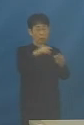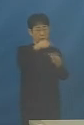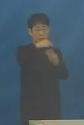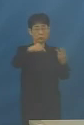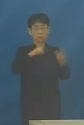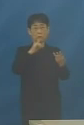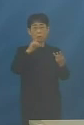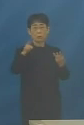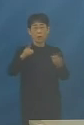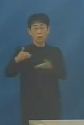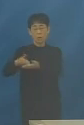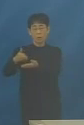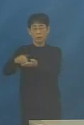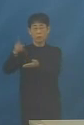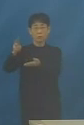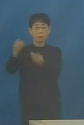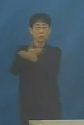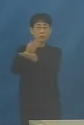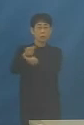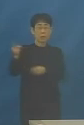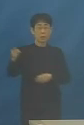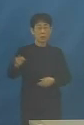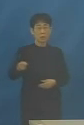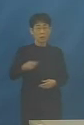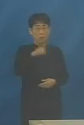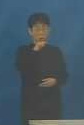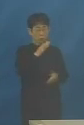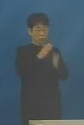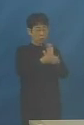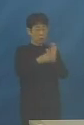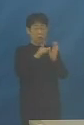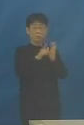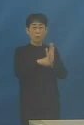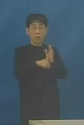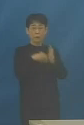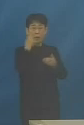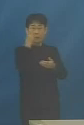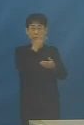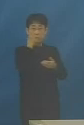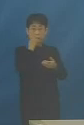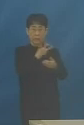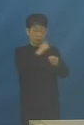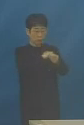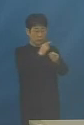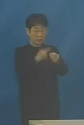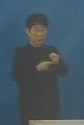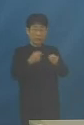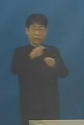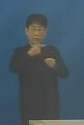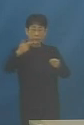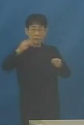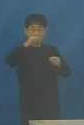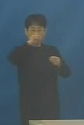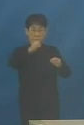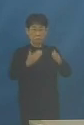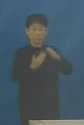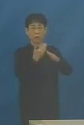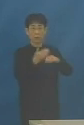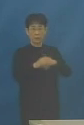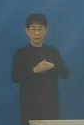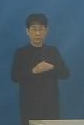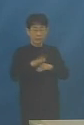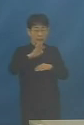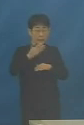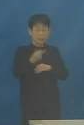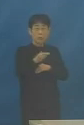つきまして私ども全国でも最も今朝能力の高い地域でありますがさらにですねあの自由度の高い直営の